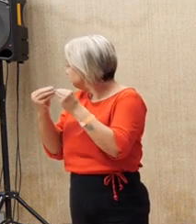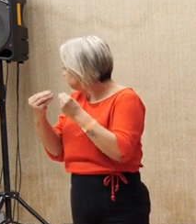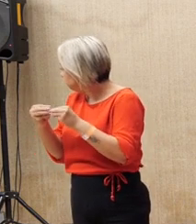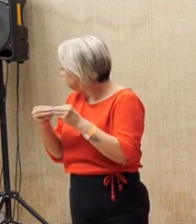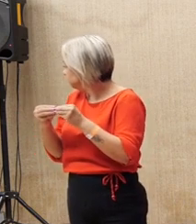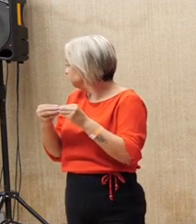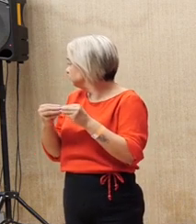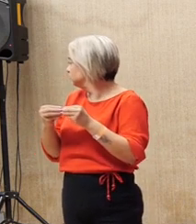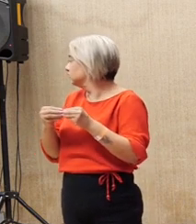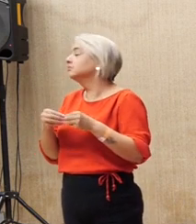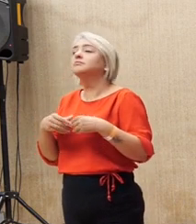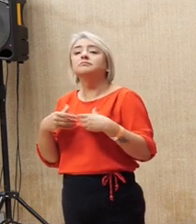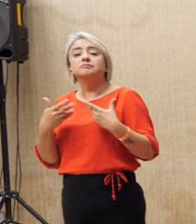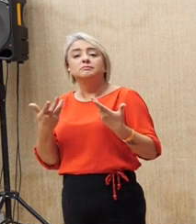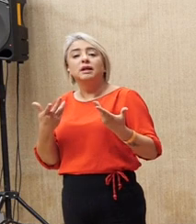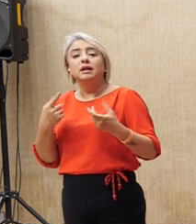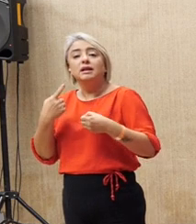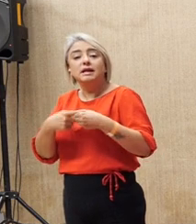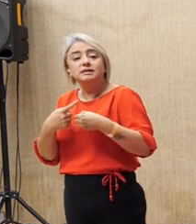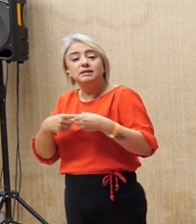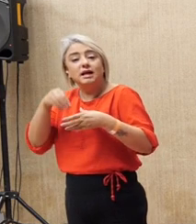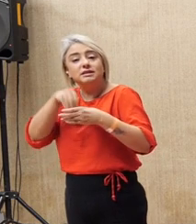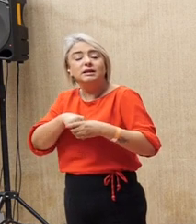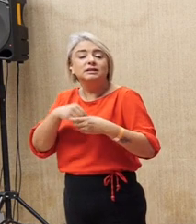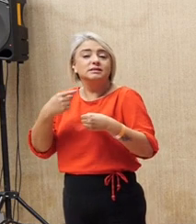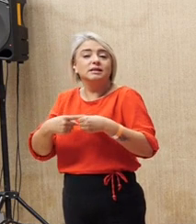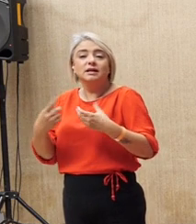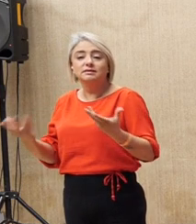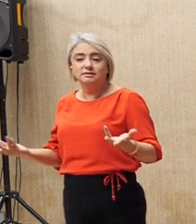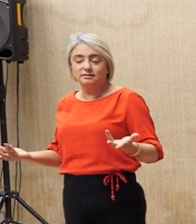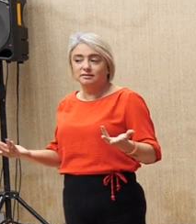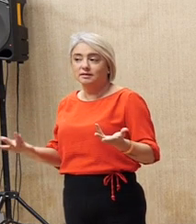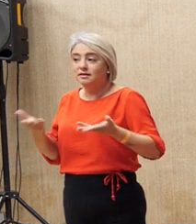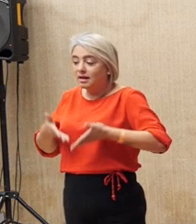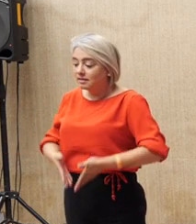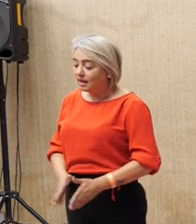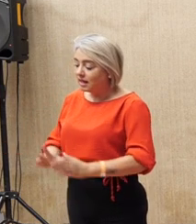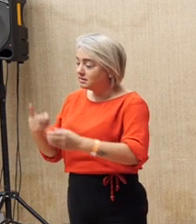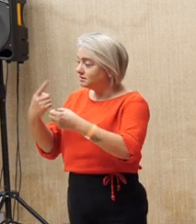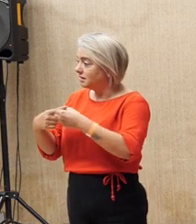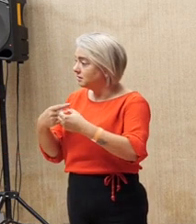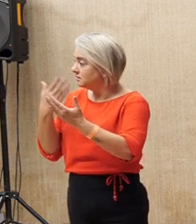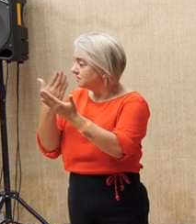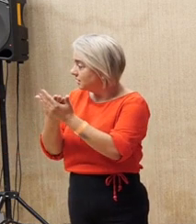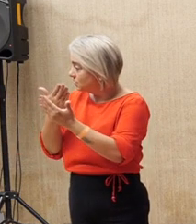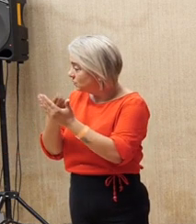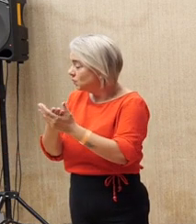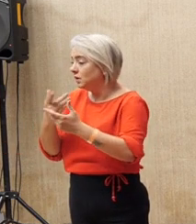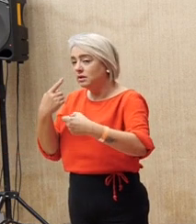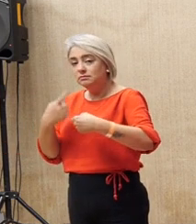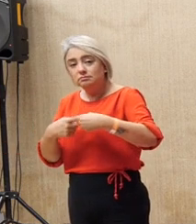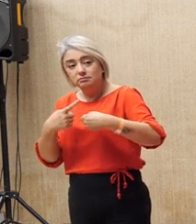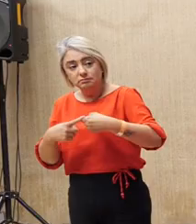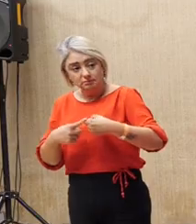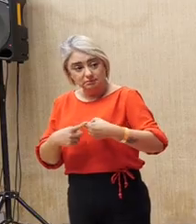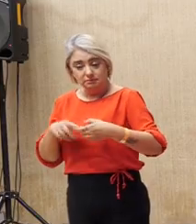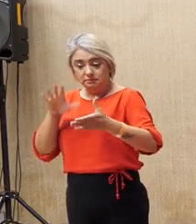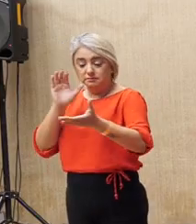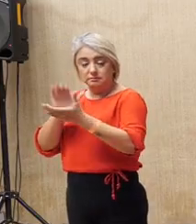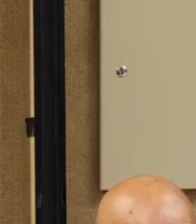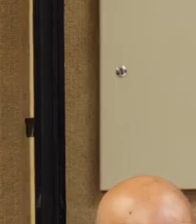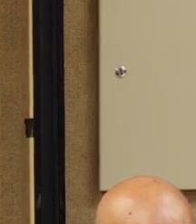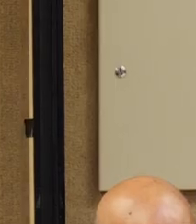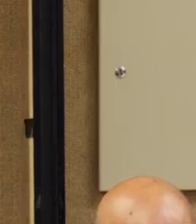inserida na cidade. Você nasce na cidade, você estuda na cidade, você casa